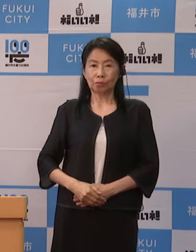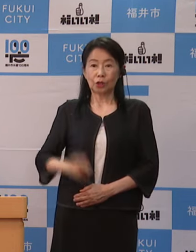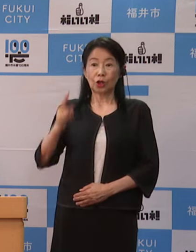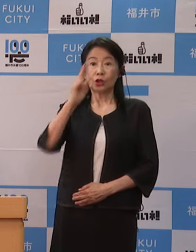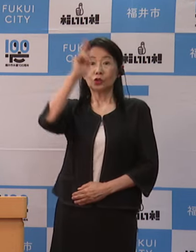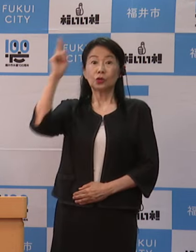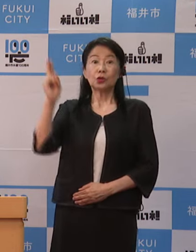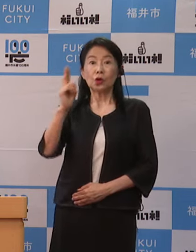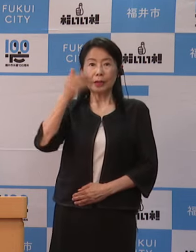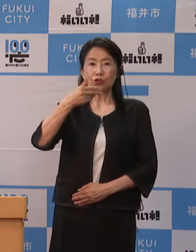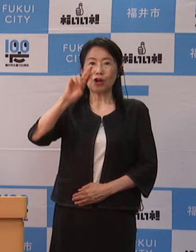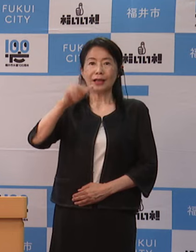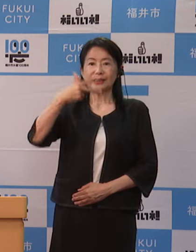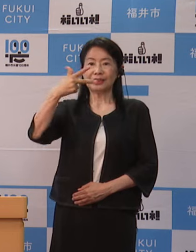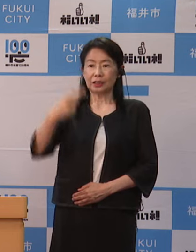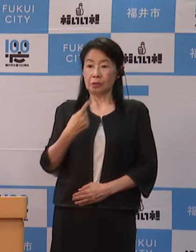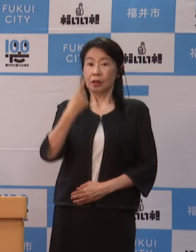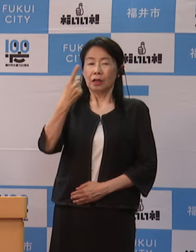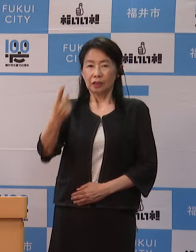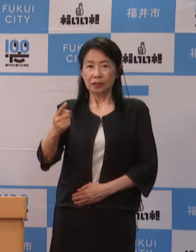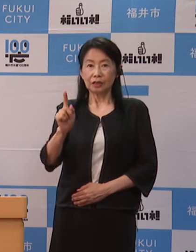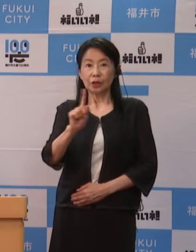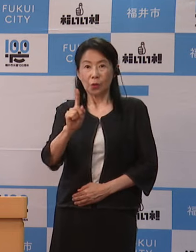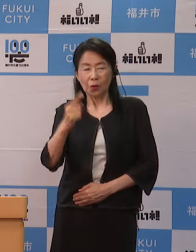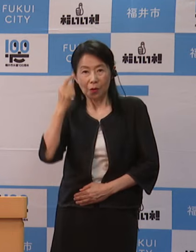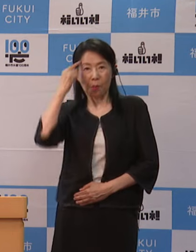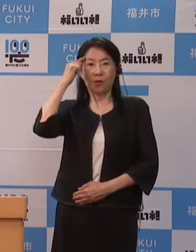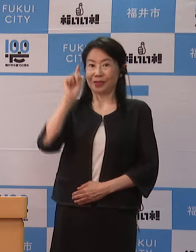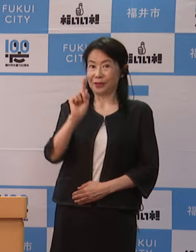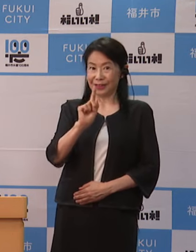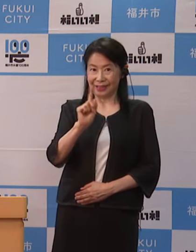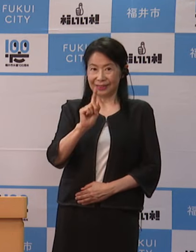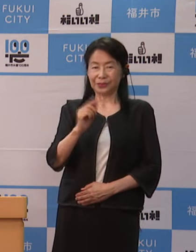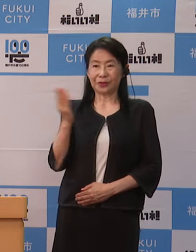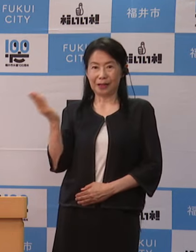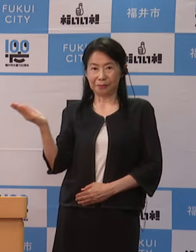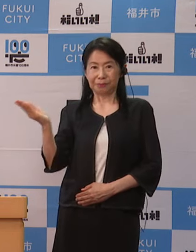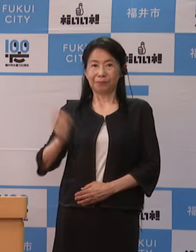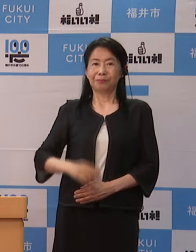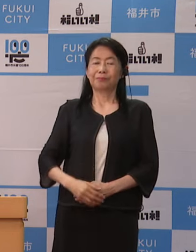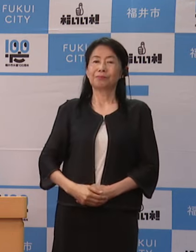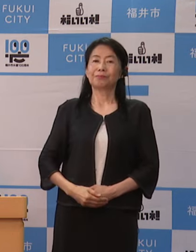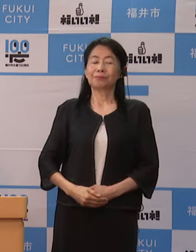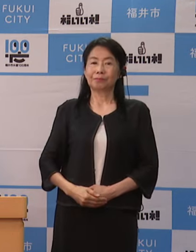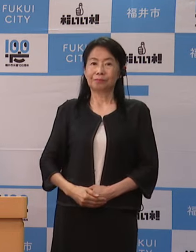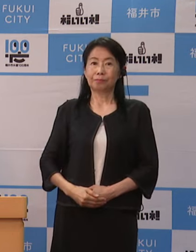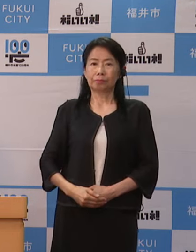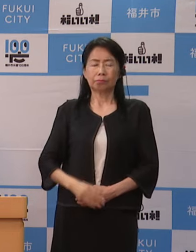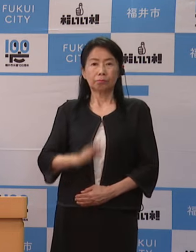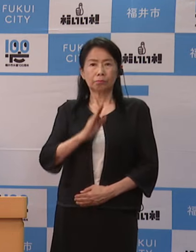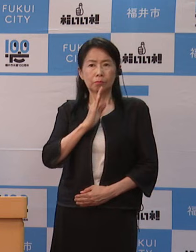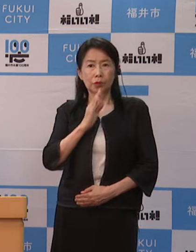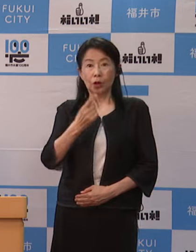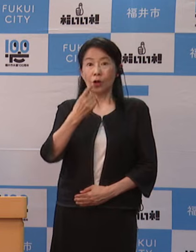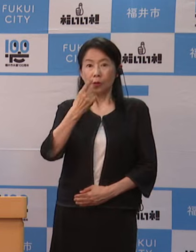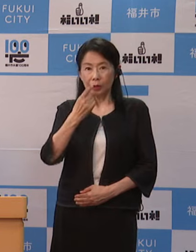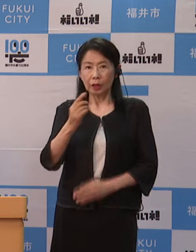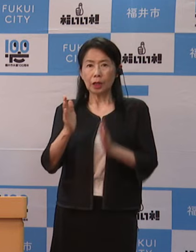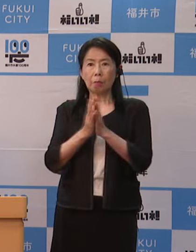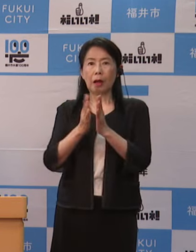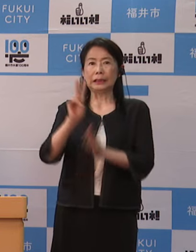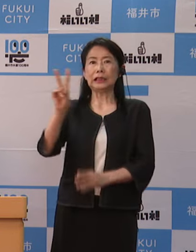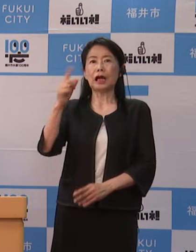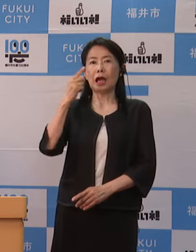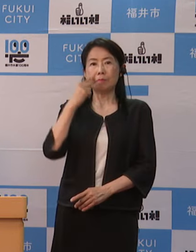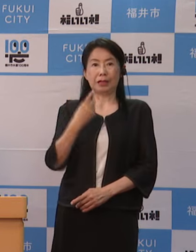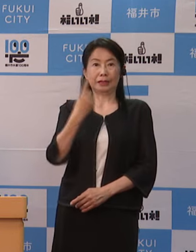ロベニア、クラン市を訪れられてみた印象は何かありますでしょうか。 実は私は2回目